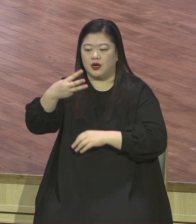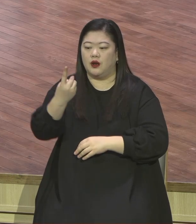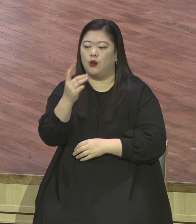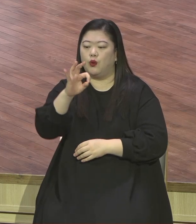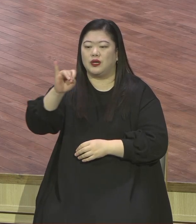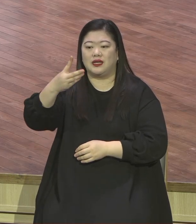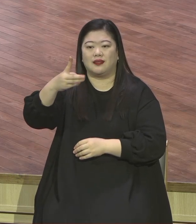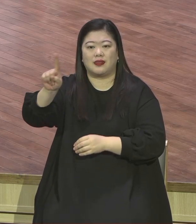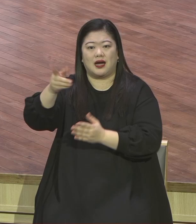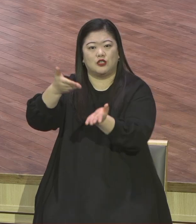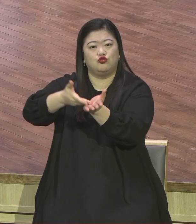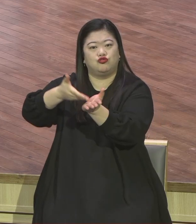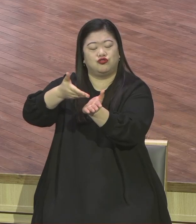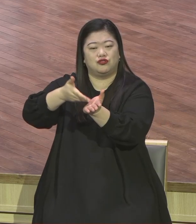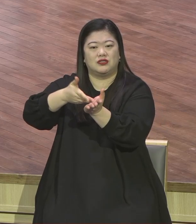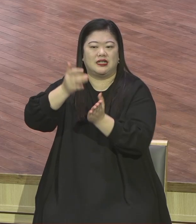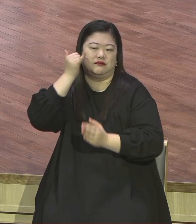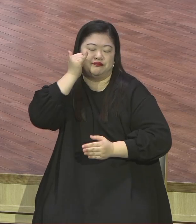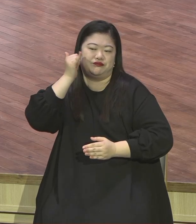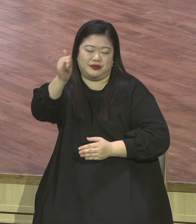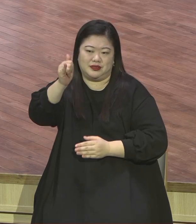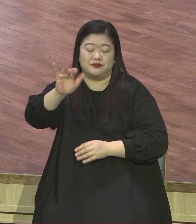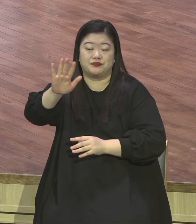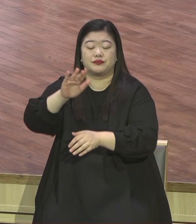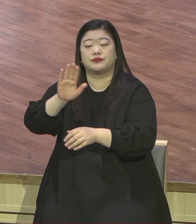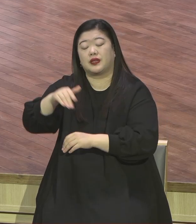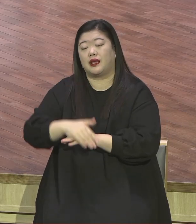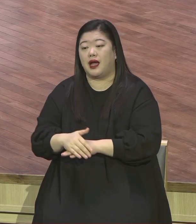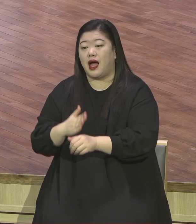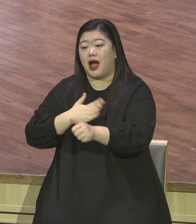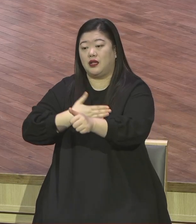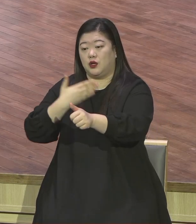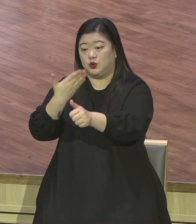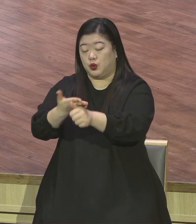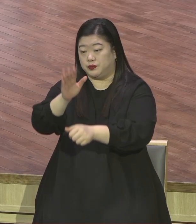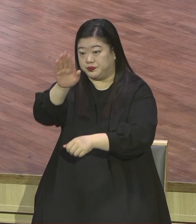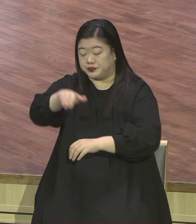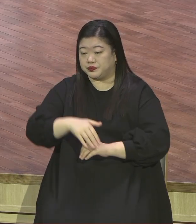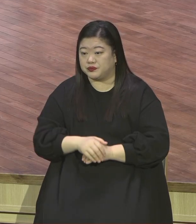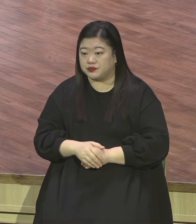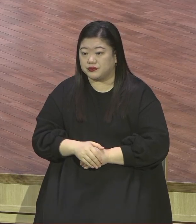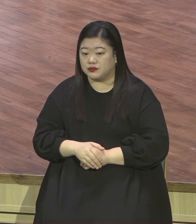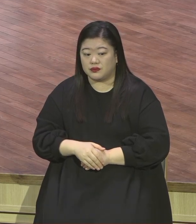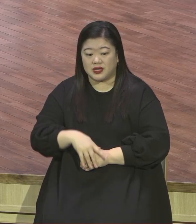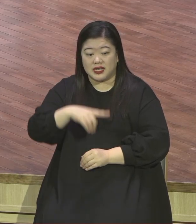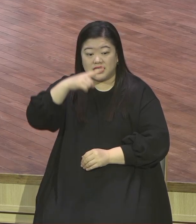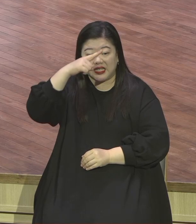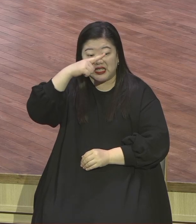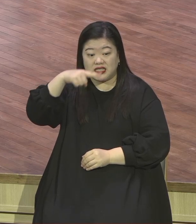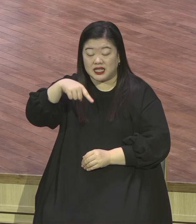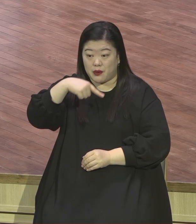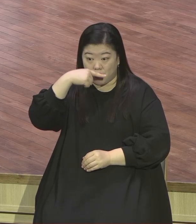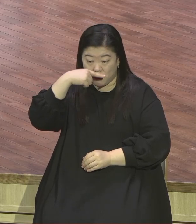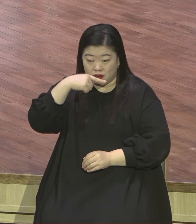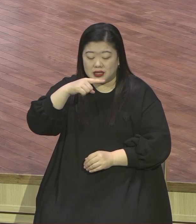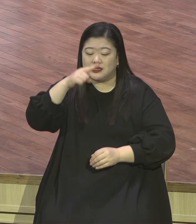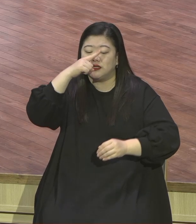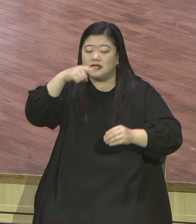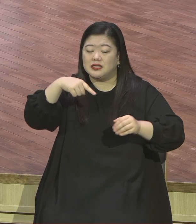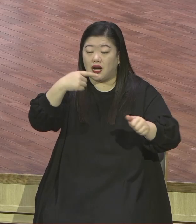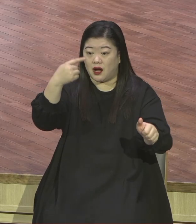음성으로 그렇게 메시지를 줬어요. 뭐라고 말했냐 서구 교육은 알라와 그의